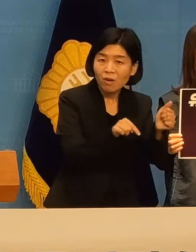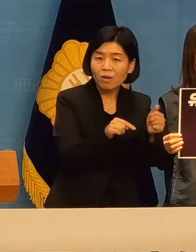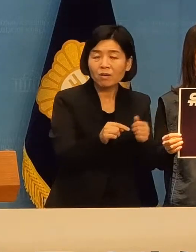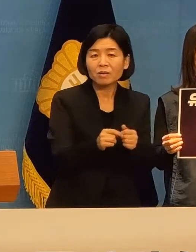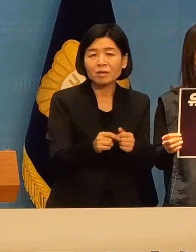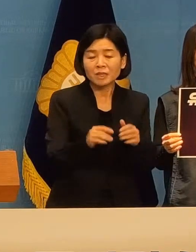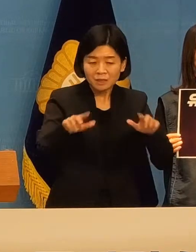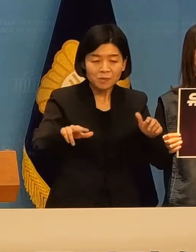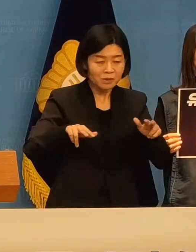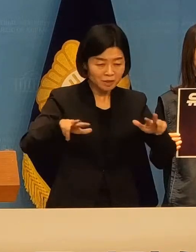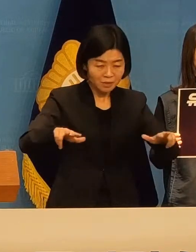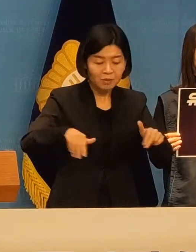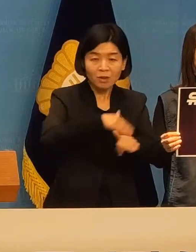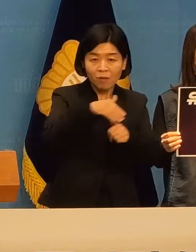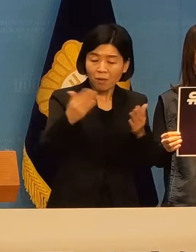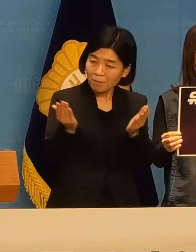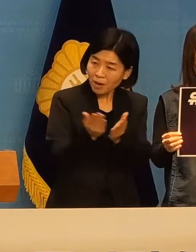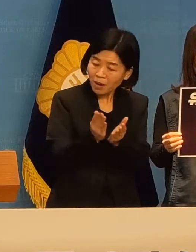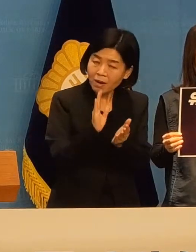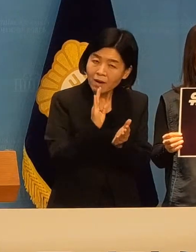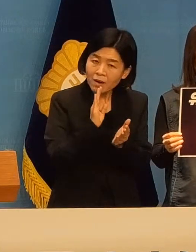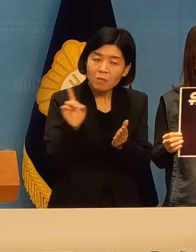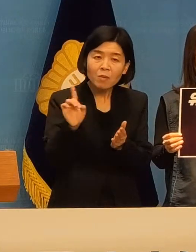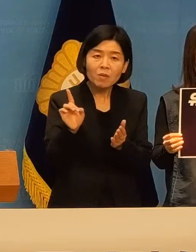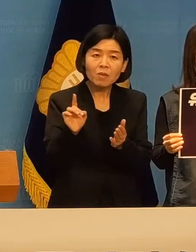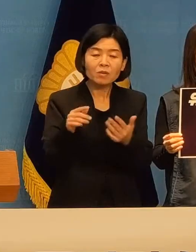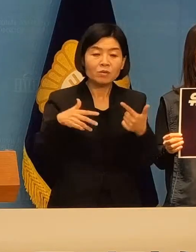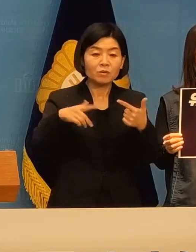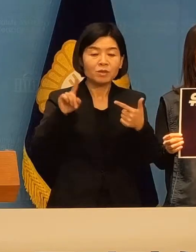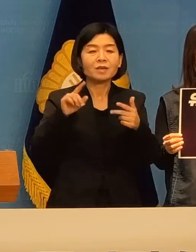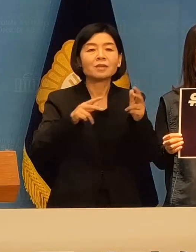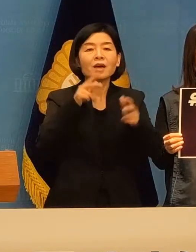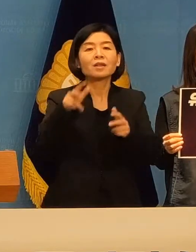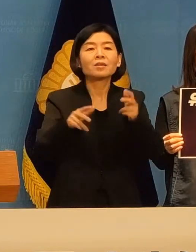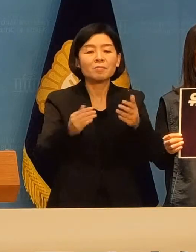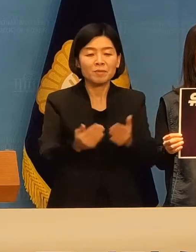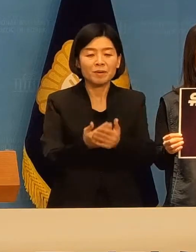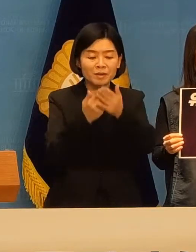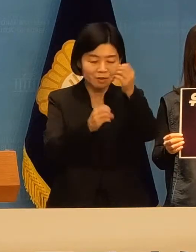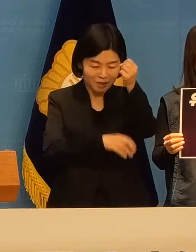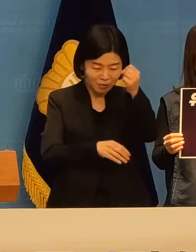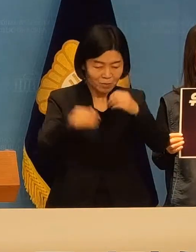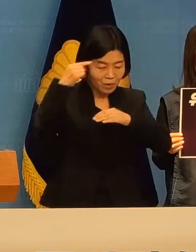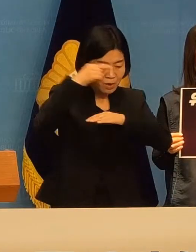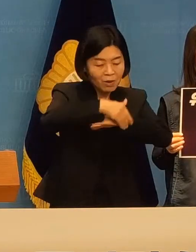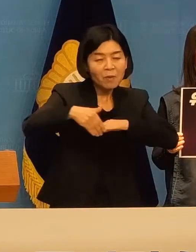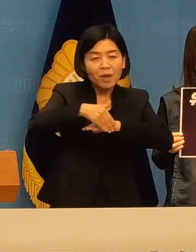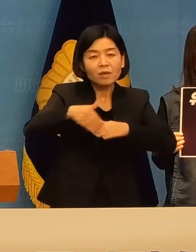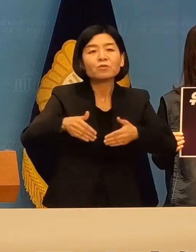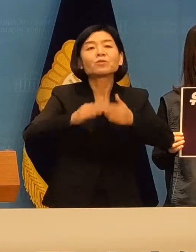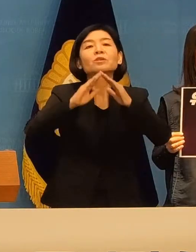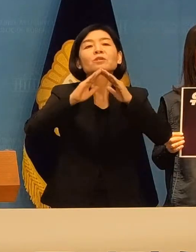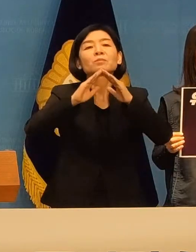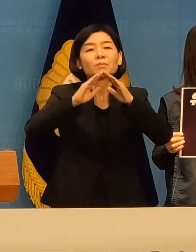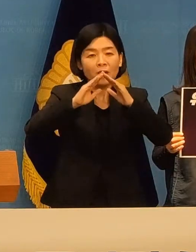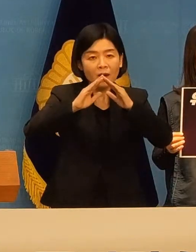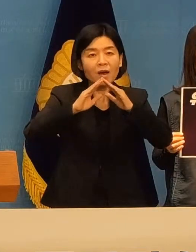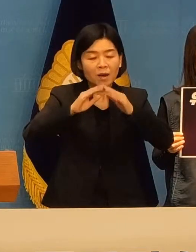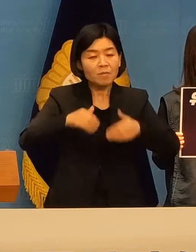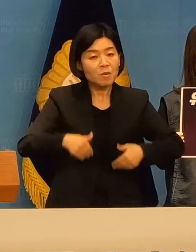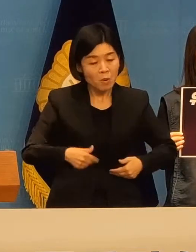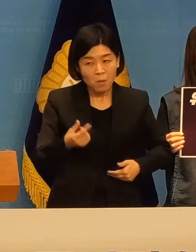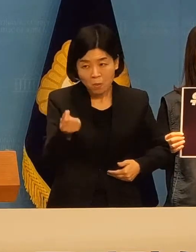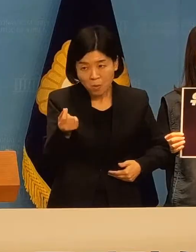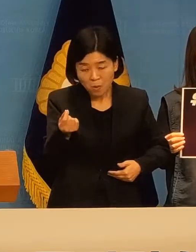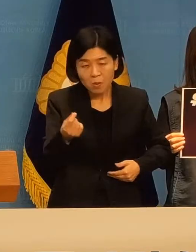것입니까? 6차 산업발전 기본 계획을 수립해야 한다고 들었습니다. 그 계획 안에